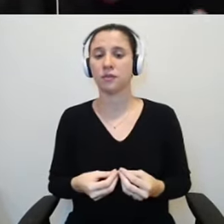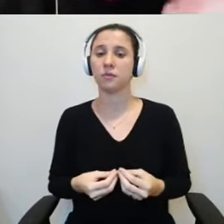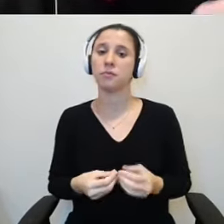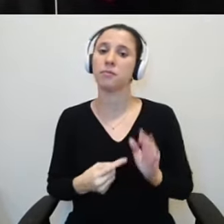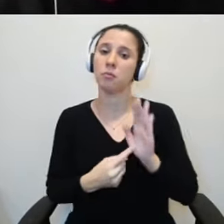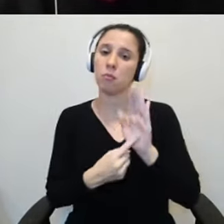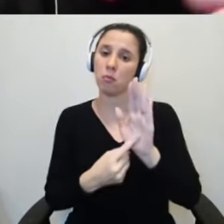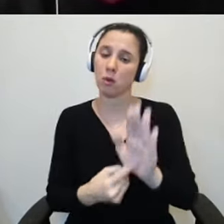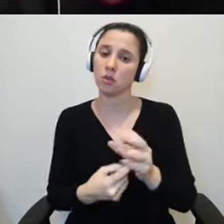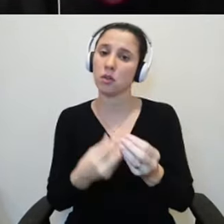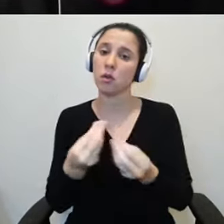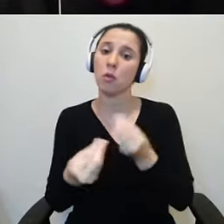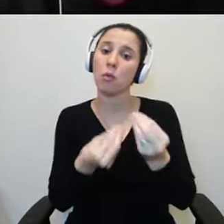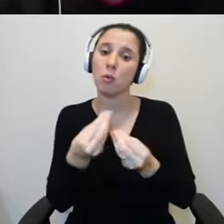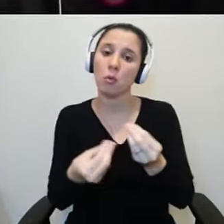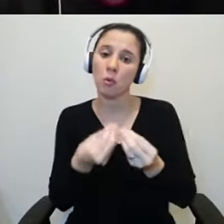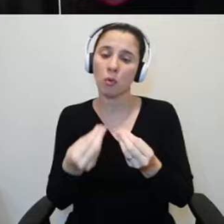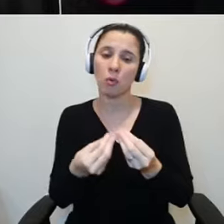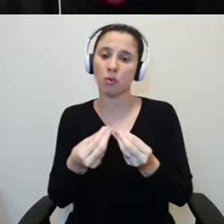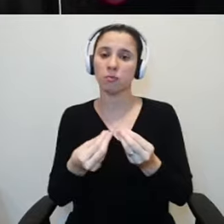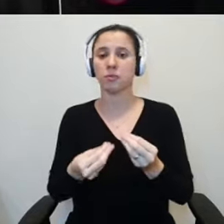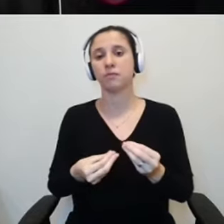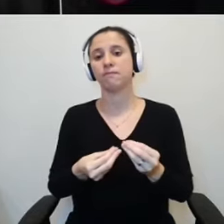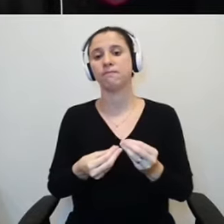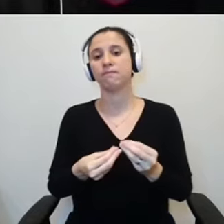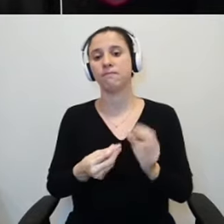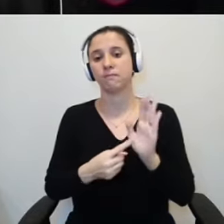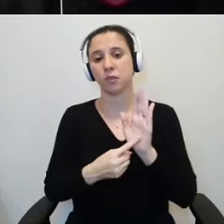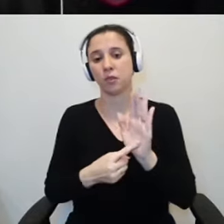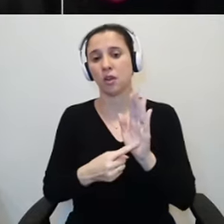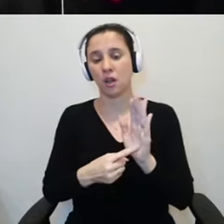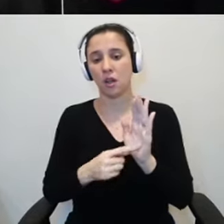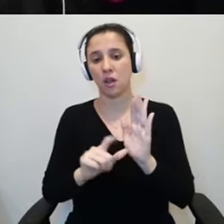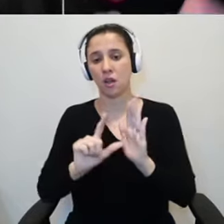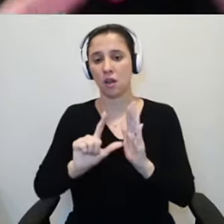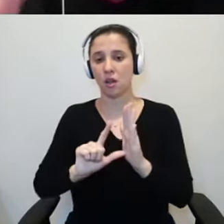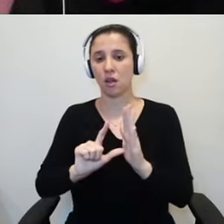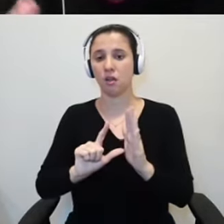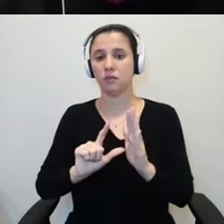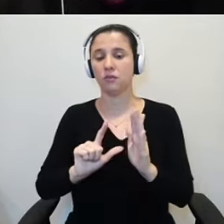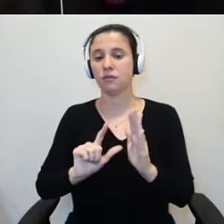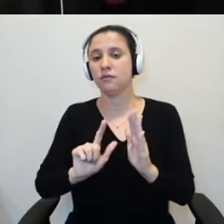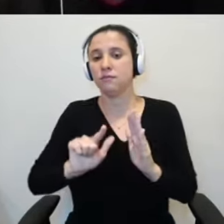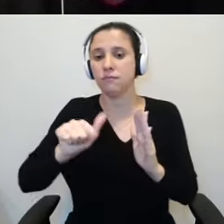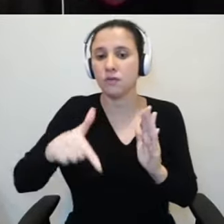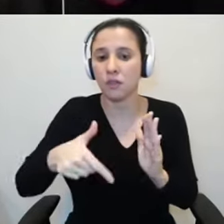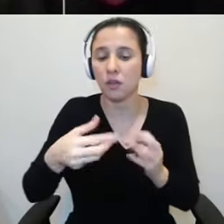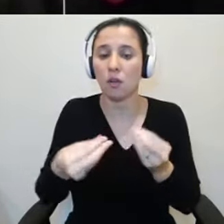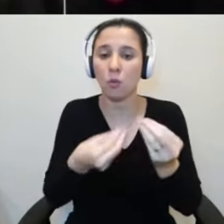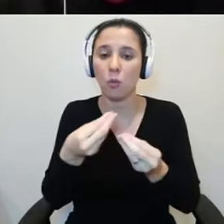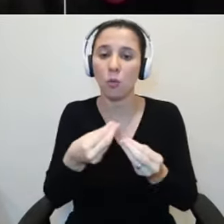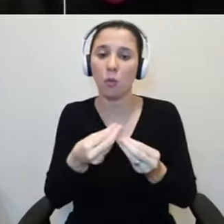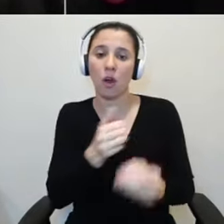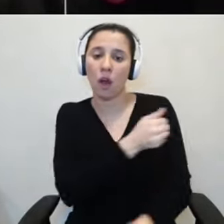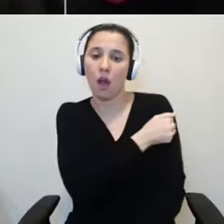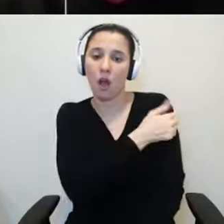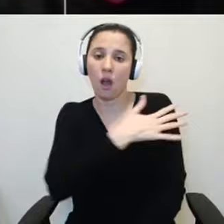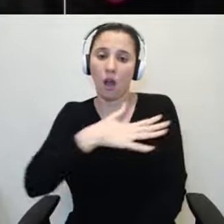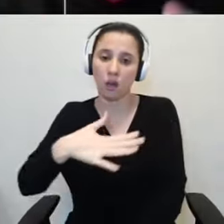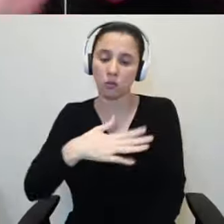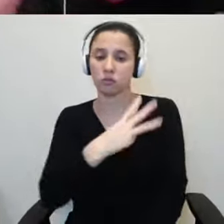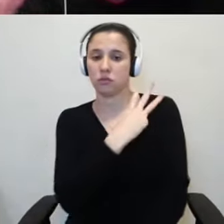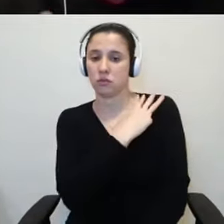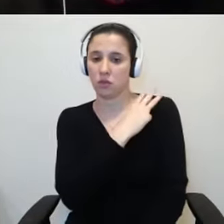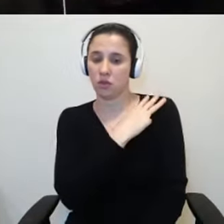de adiantamentos, vamos dizer assim, para aqueles alunos concluintes, ou seja, a gente realizar ações, ou seja, de